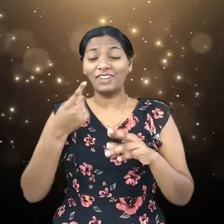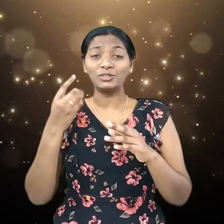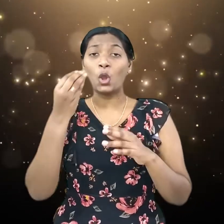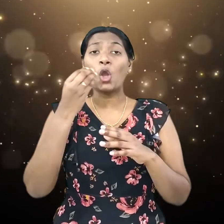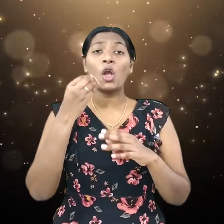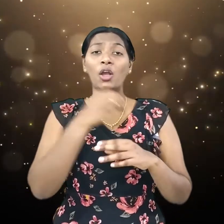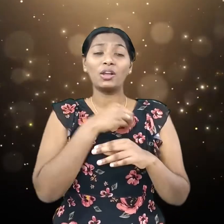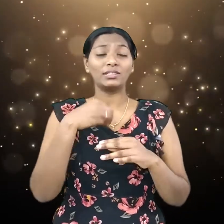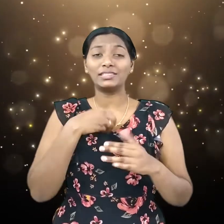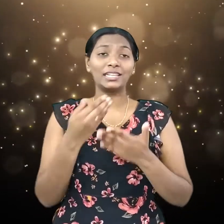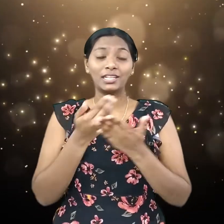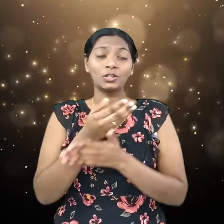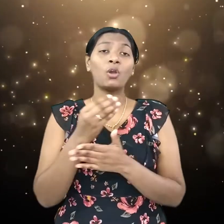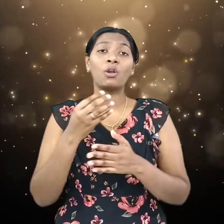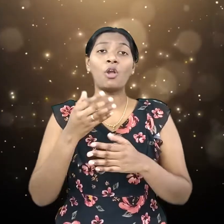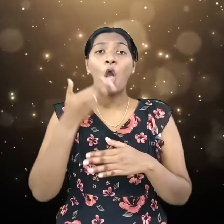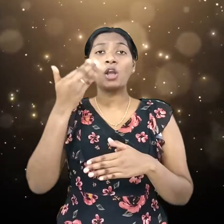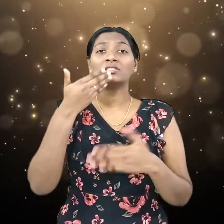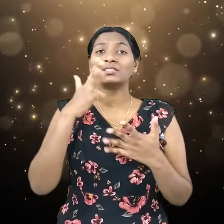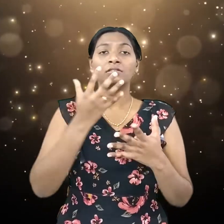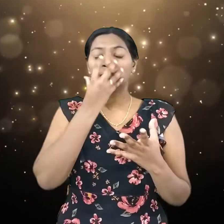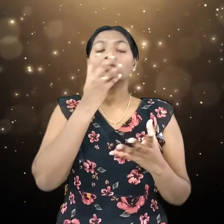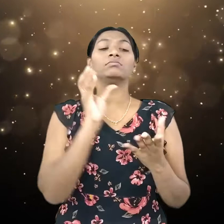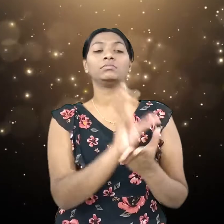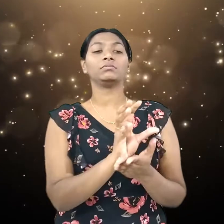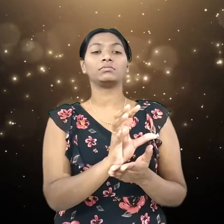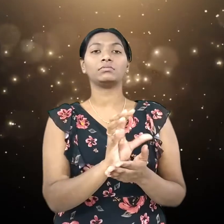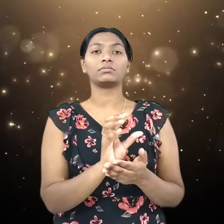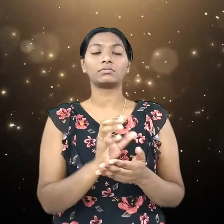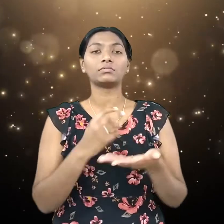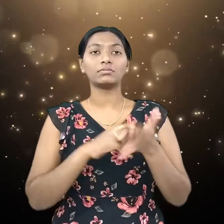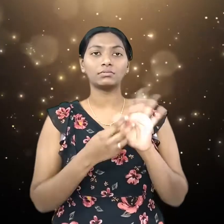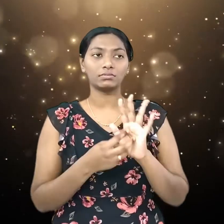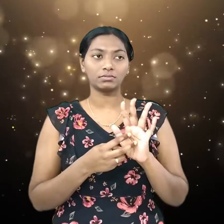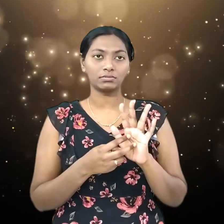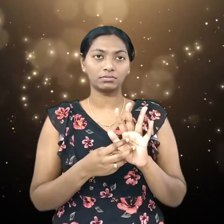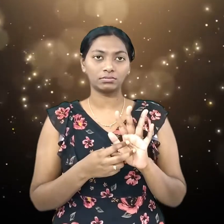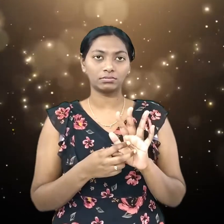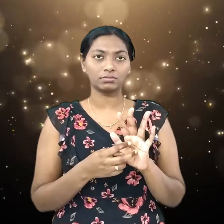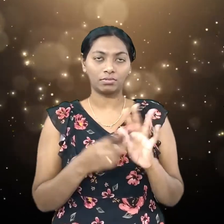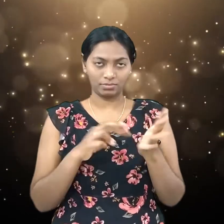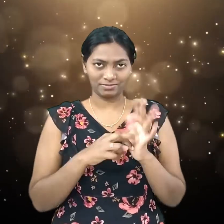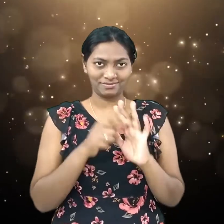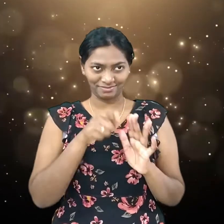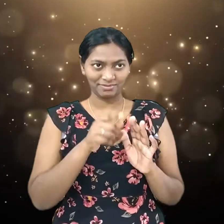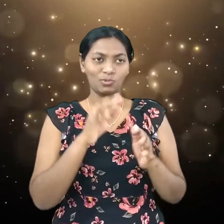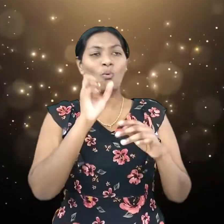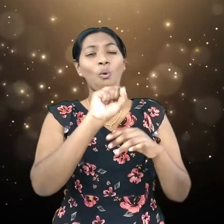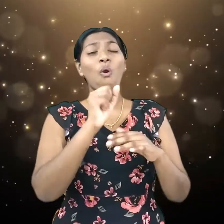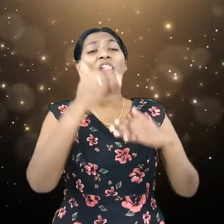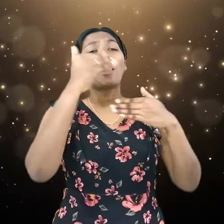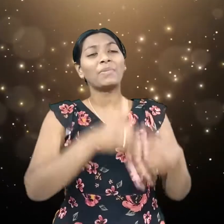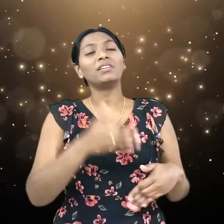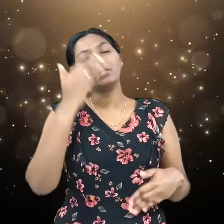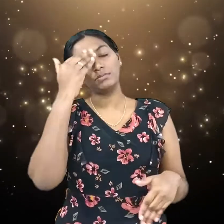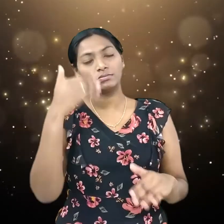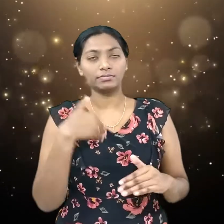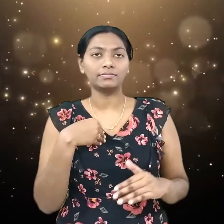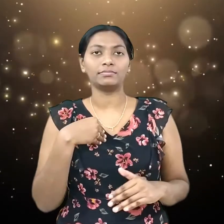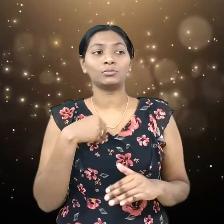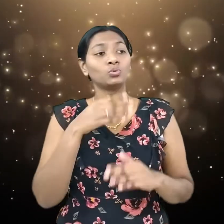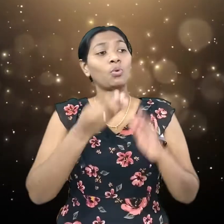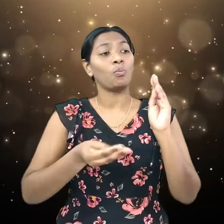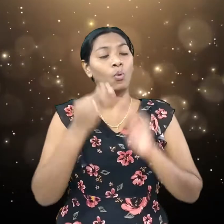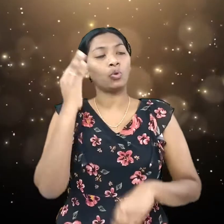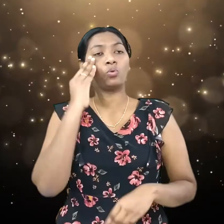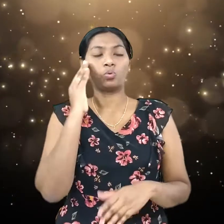तो हमें मत बताओ कि तुम हमसे ज्यादा जानते हो, हमें तुम्हारी सीमाएं पता है। प्रेज द लॉर्ड, जिस स्कूल में तुम गए थे उस स्कूल में हमें भी पढ़ाई करके आए,